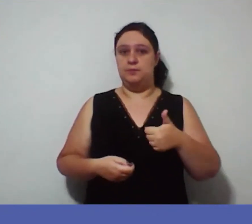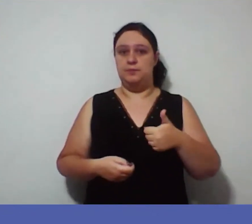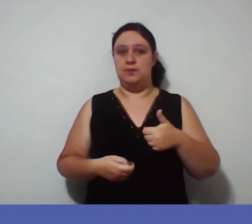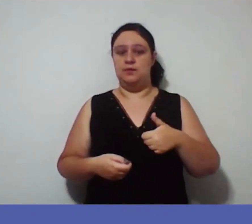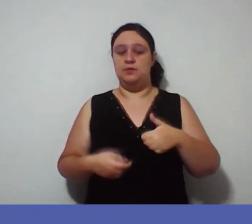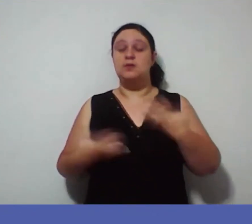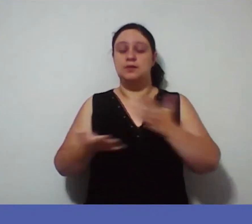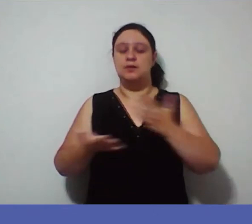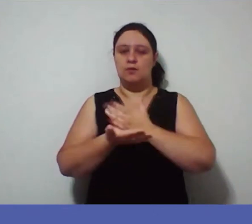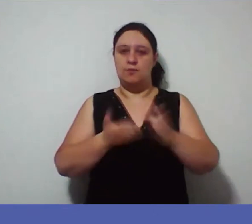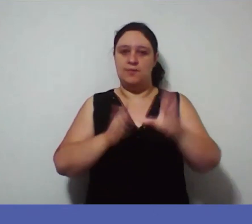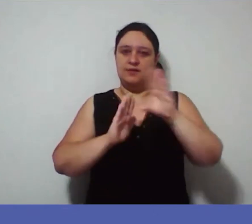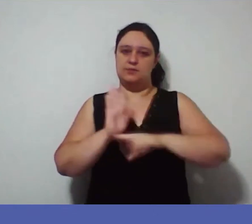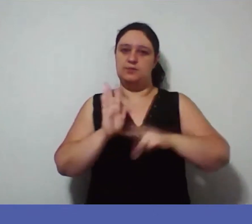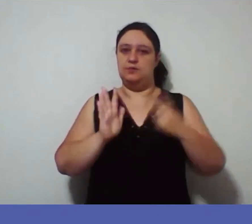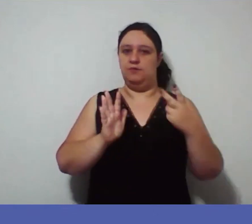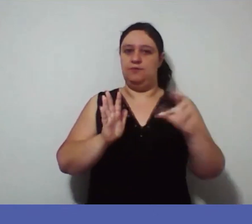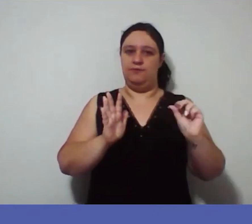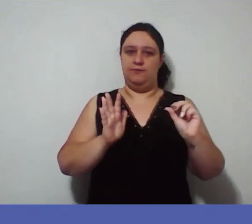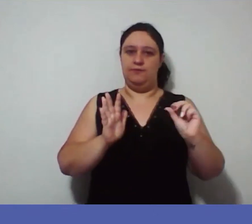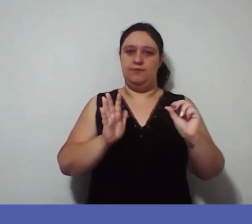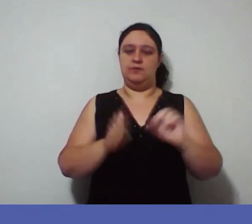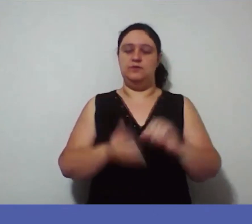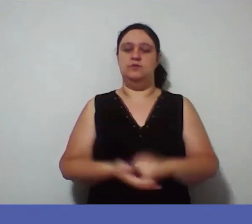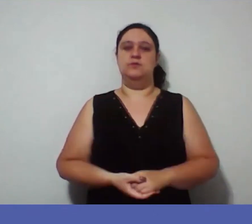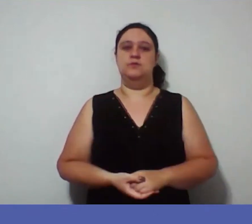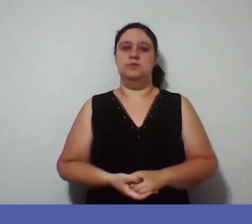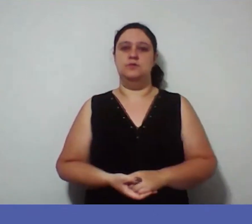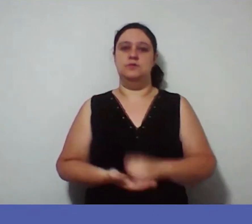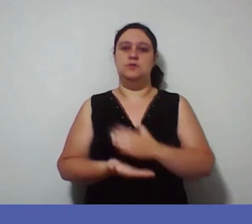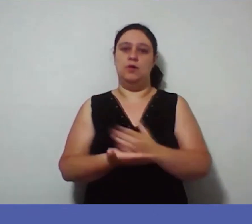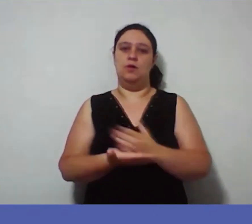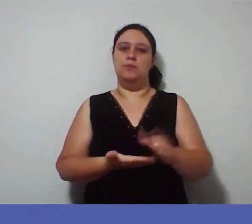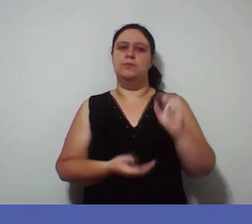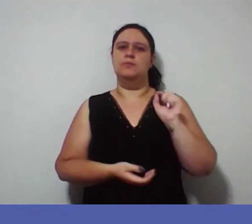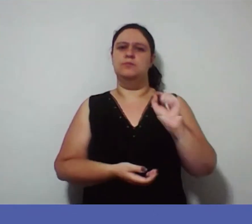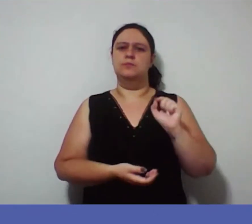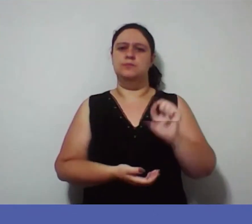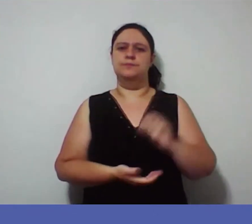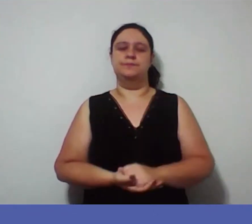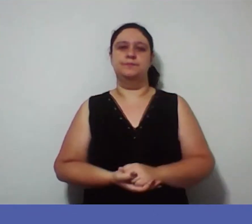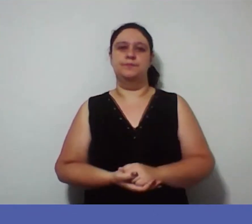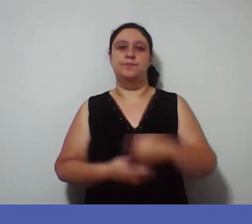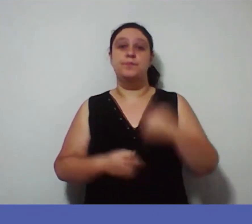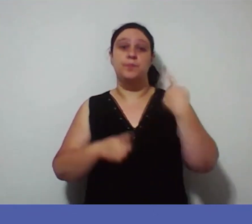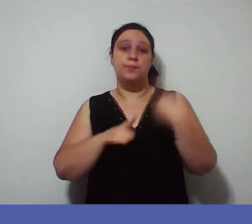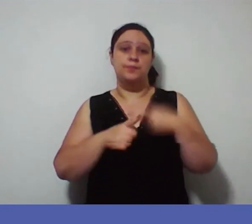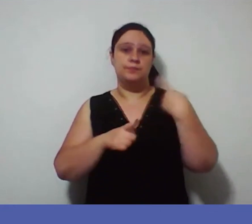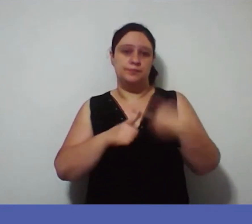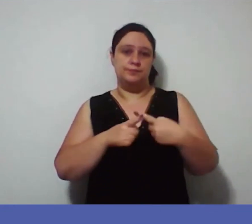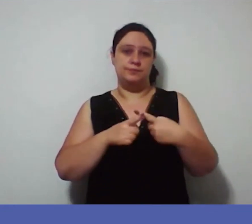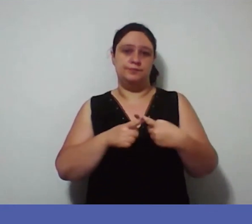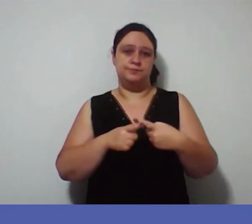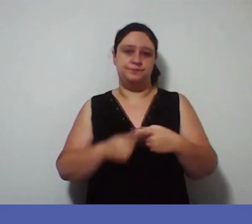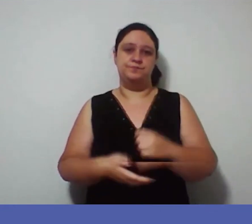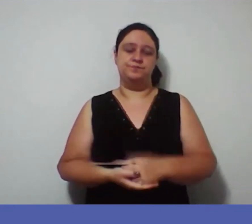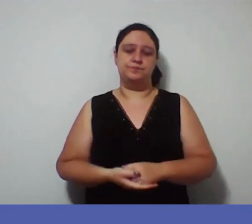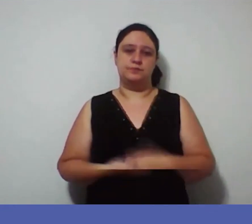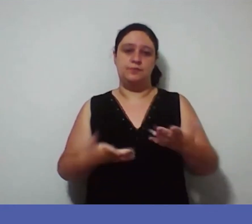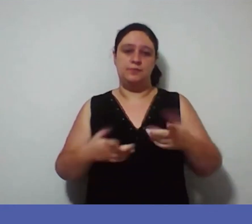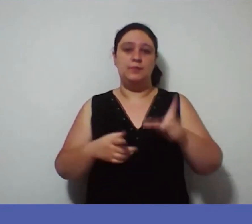20. E no capítulo 20 começa com o quê? Com porquê. Esse